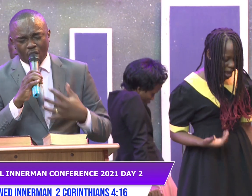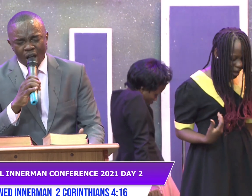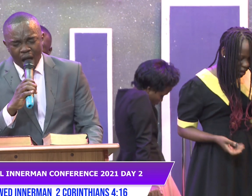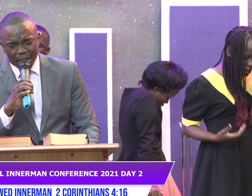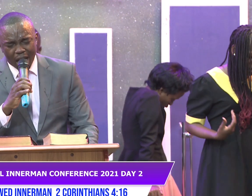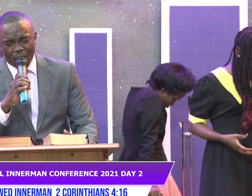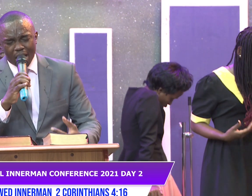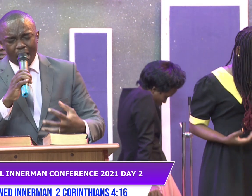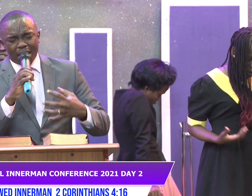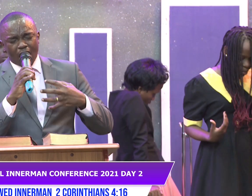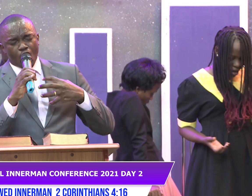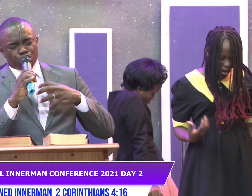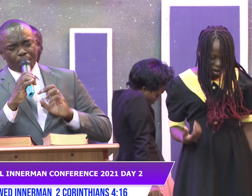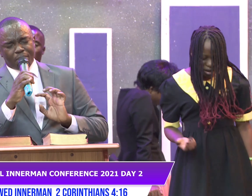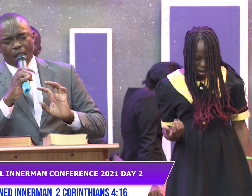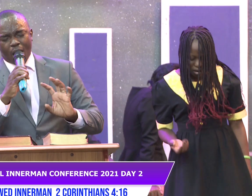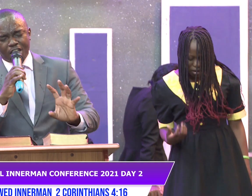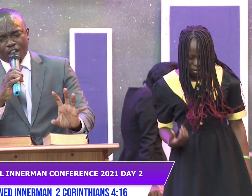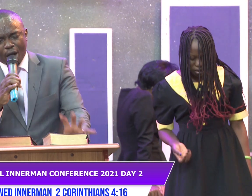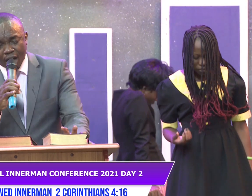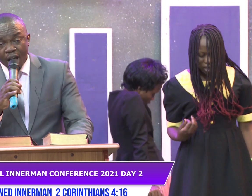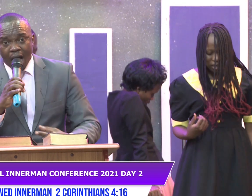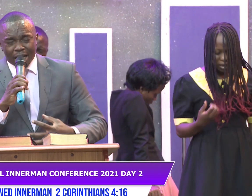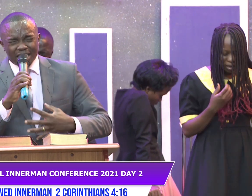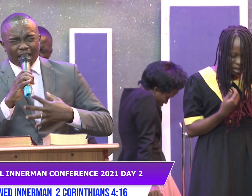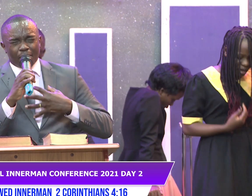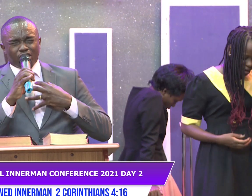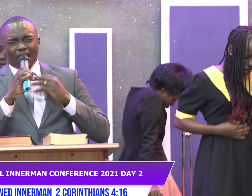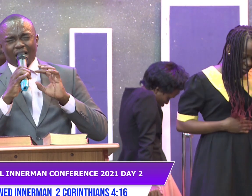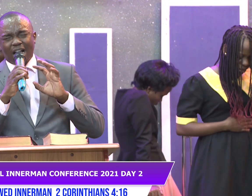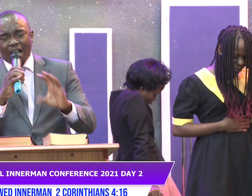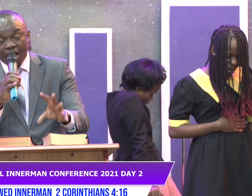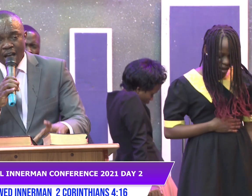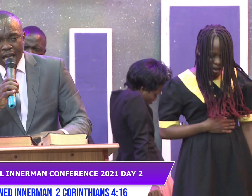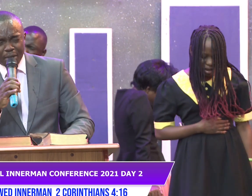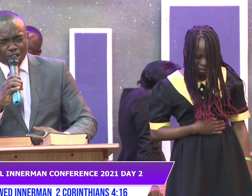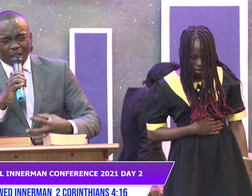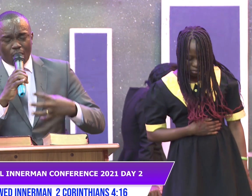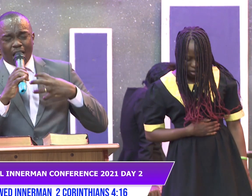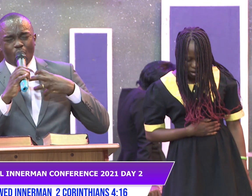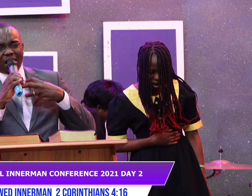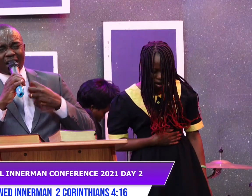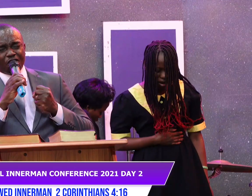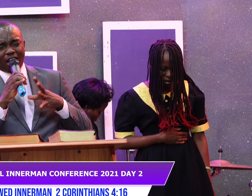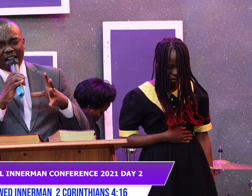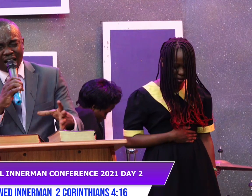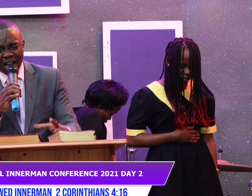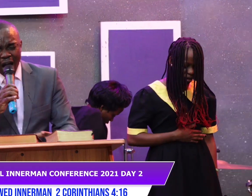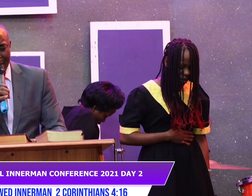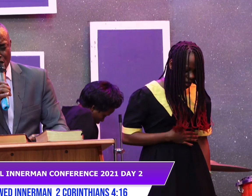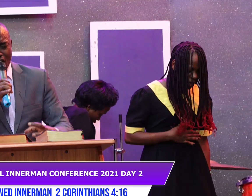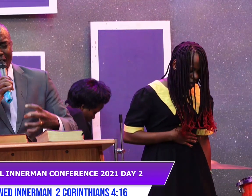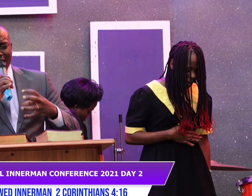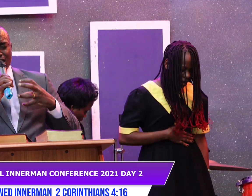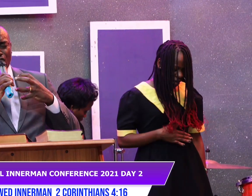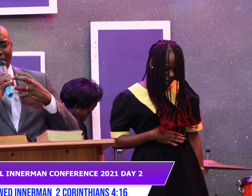yosebo abada wede mwamanya kwa kusome vya wandikibwa abade talaba jalaka emiti makwenga kwa kakanyala